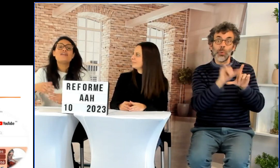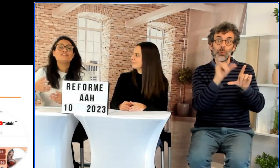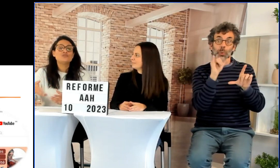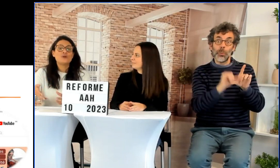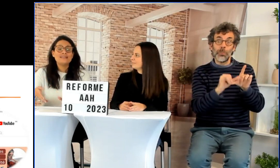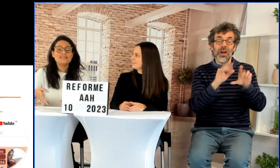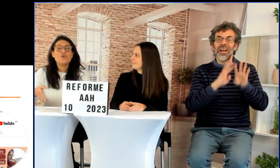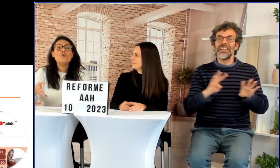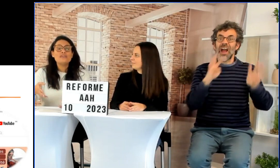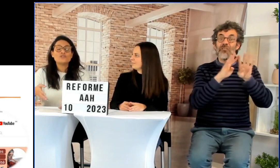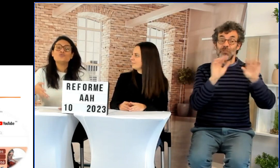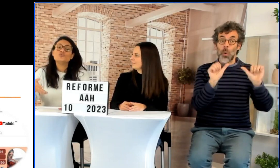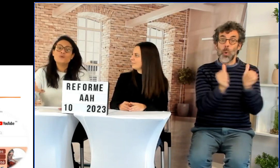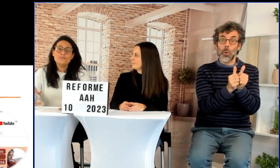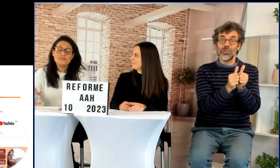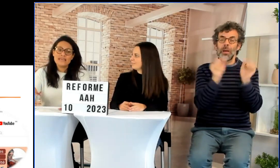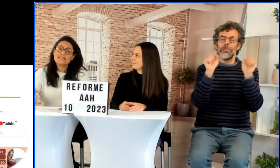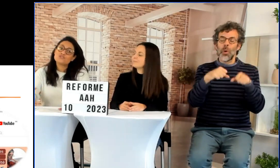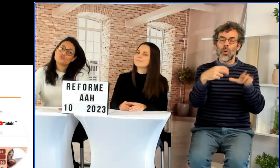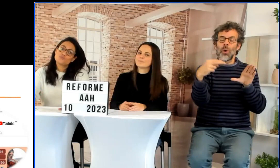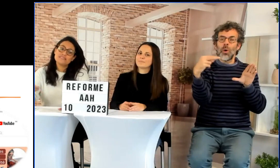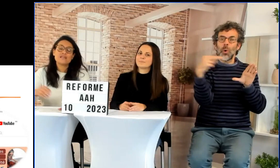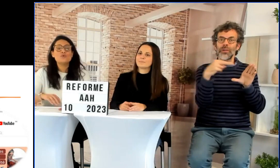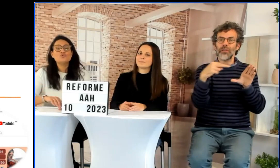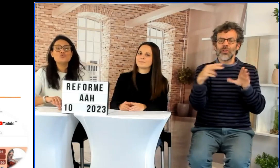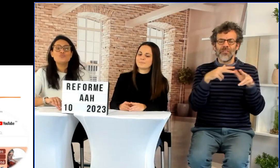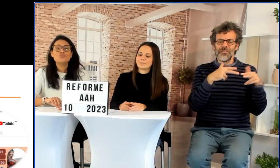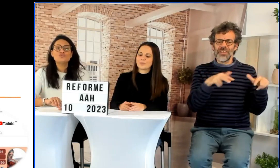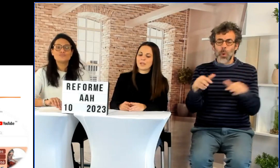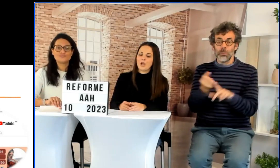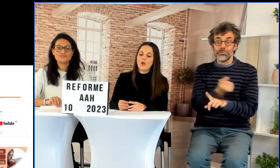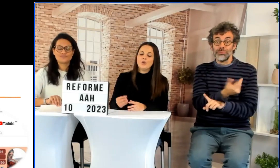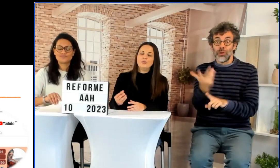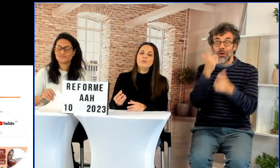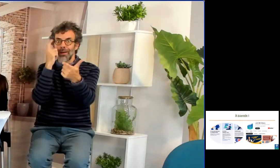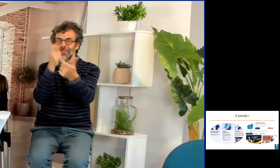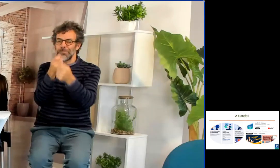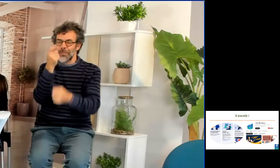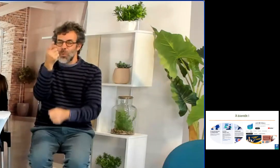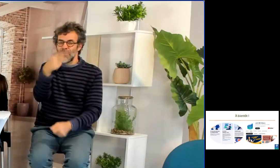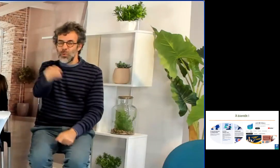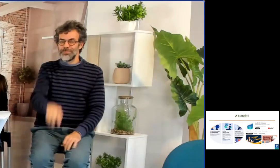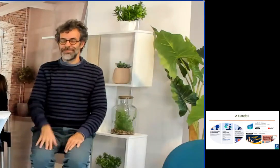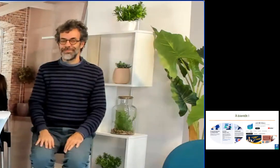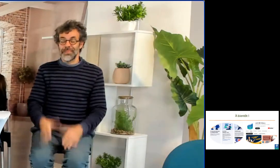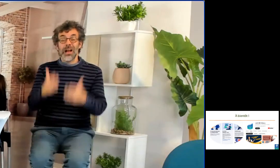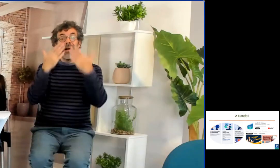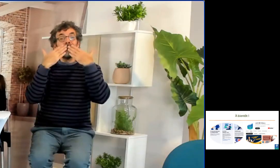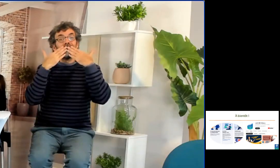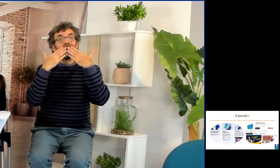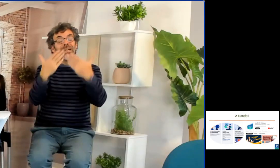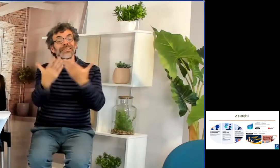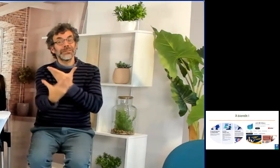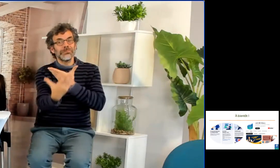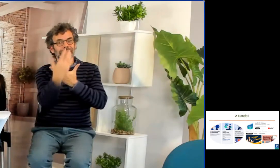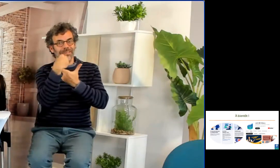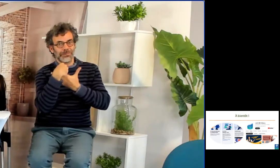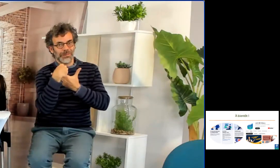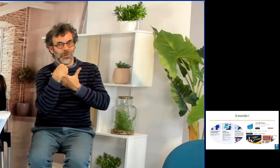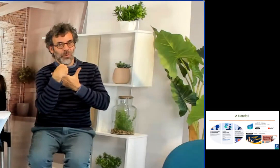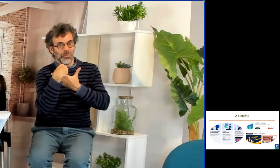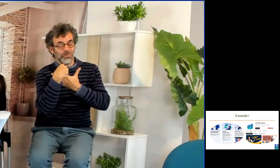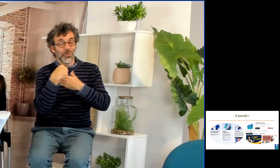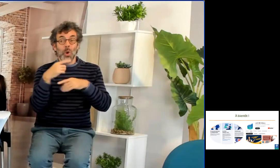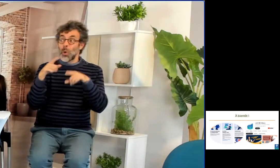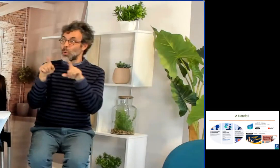l'Aude afin de rater aucun de nos webinaires qui sont spécialement conçus pour vous. Nous vous remercions pour votre participation